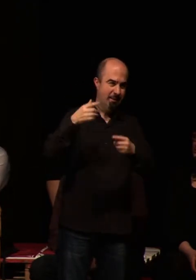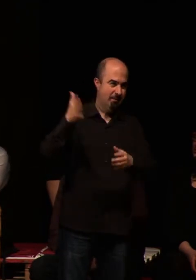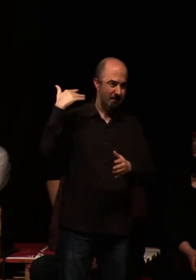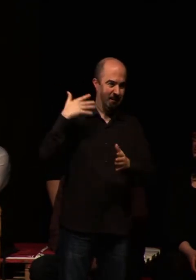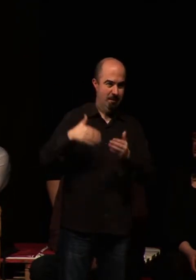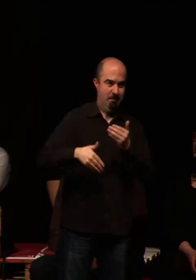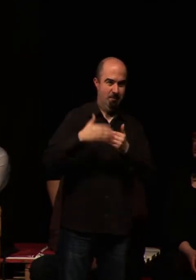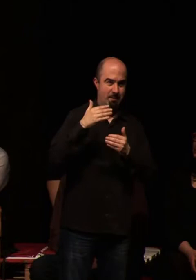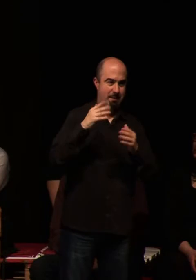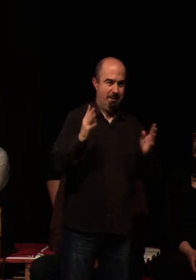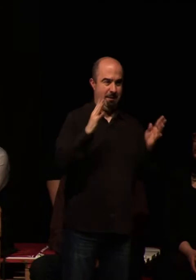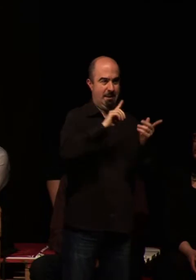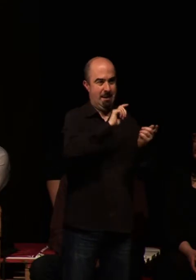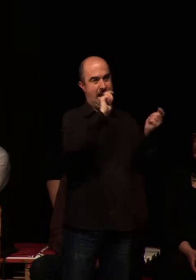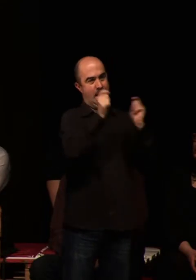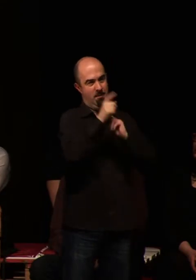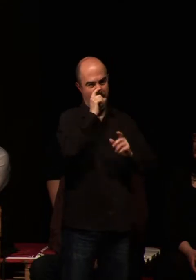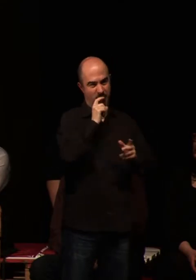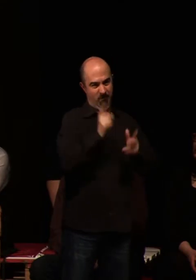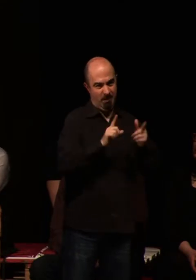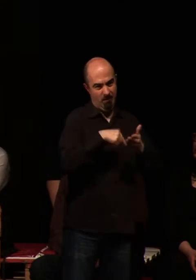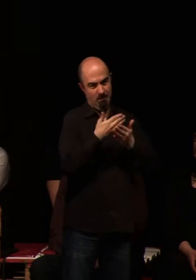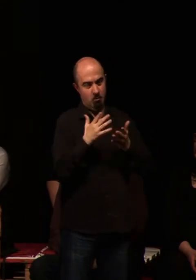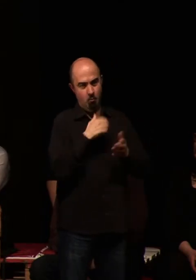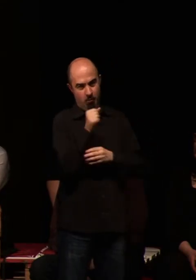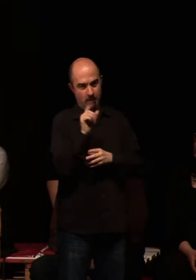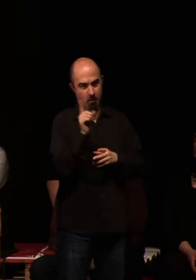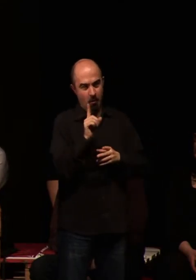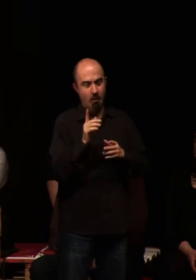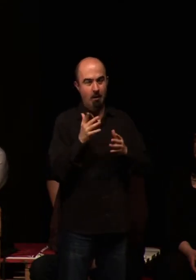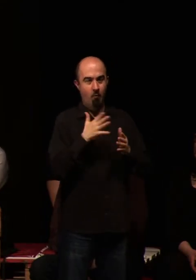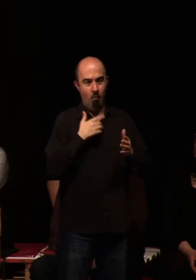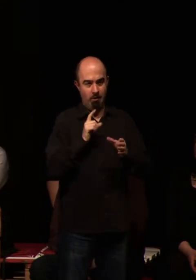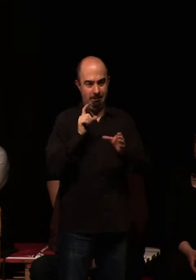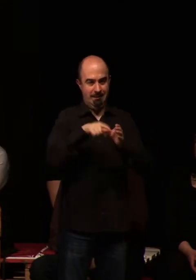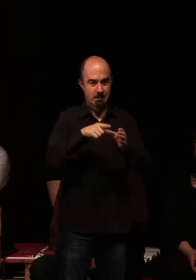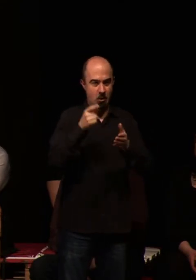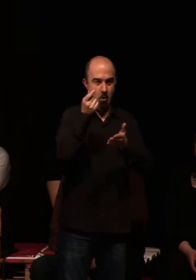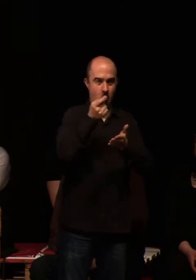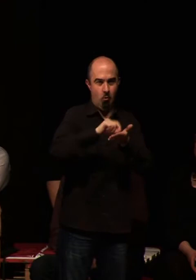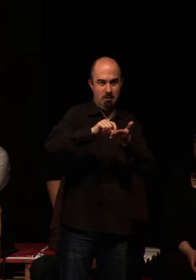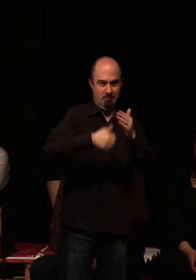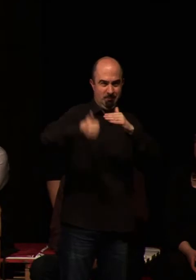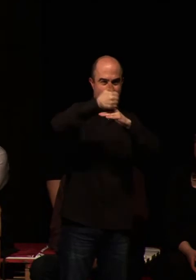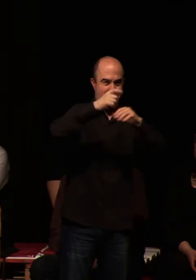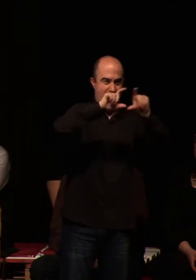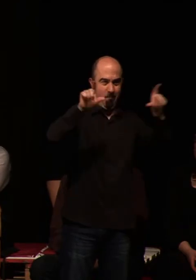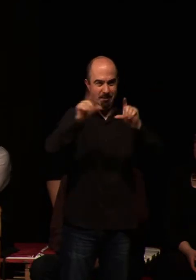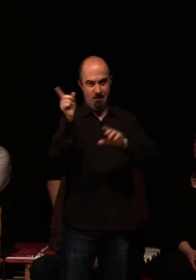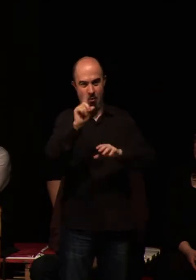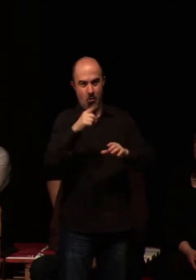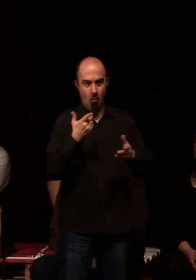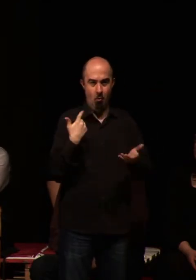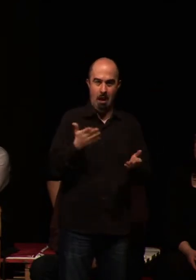sortir de la transició, no amb la renúncia a lluitar, no formant part dels consells d'administració de les grans empreses i no